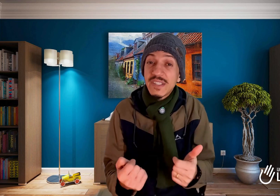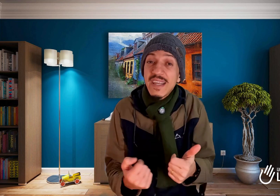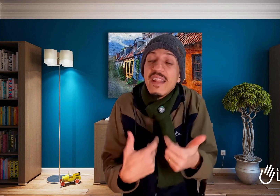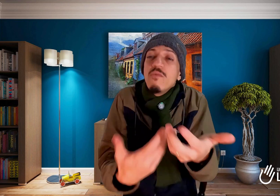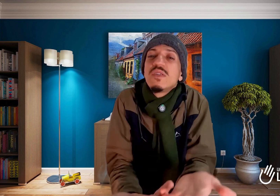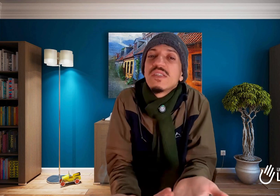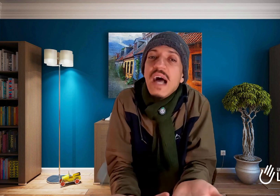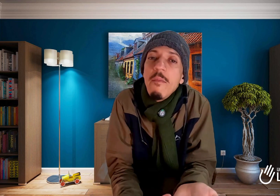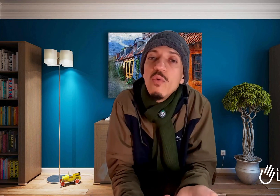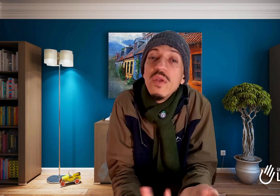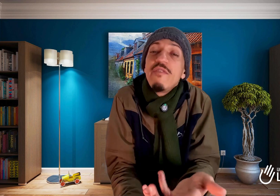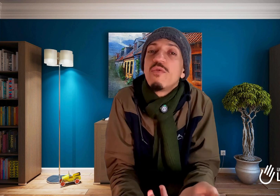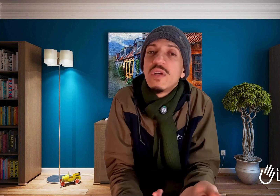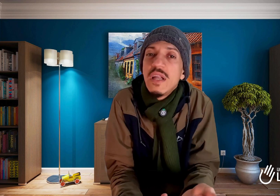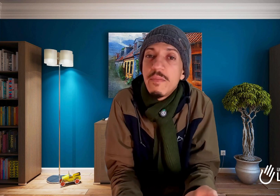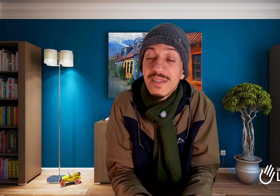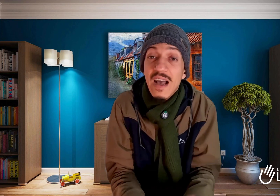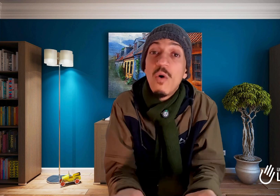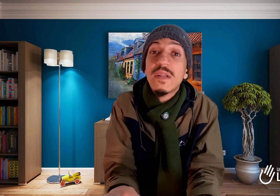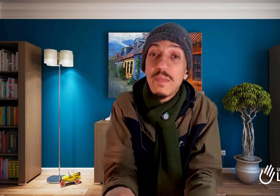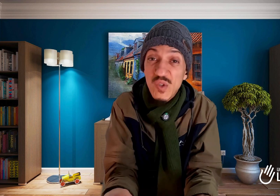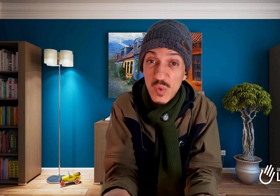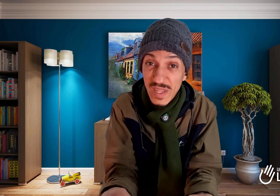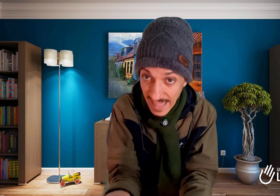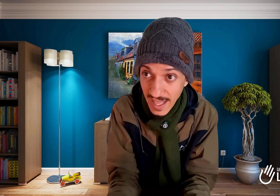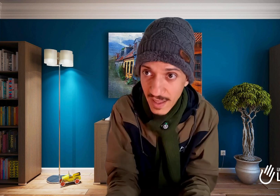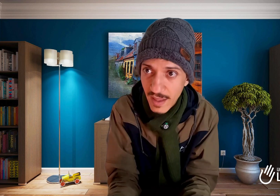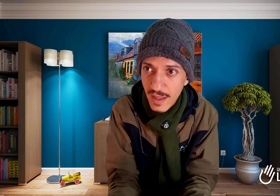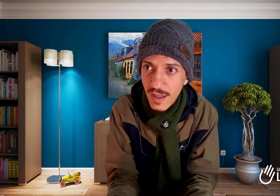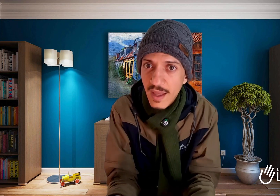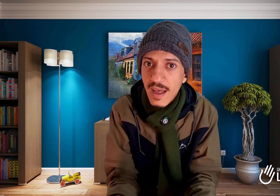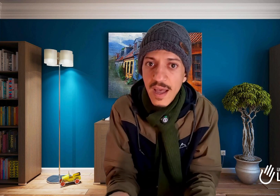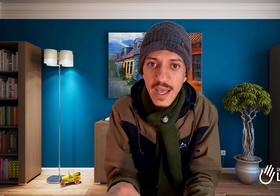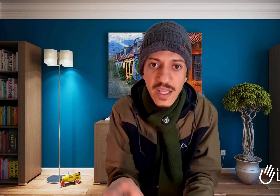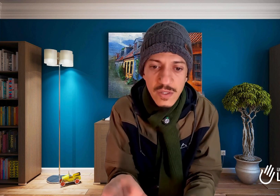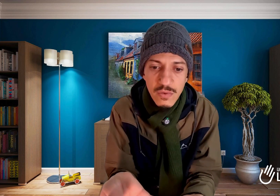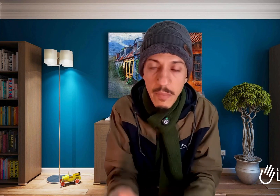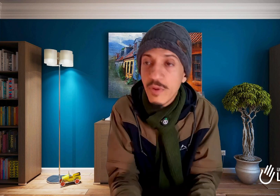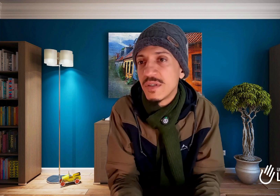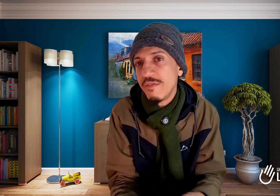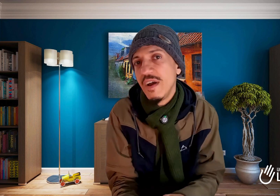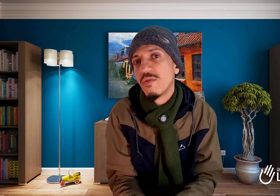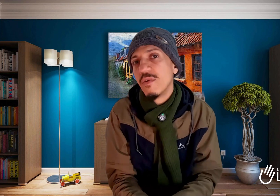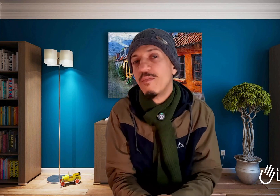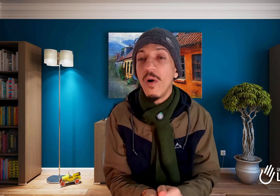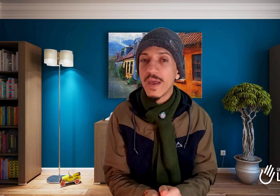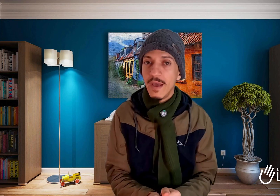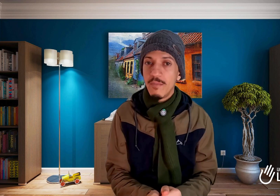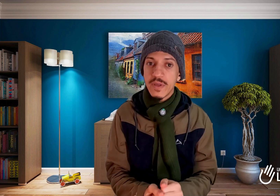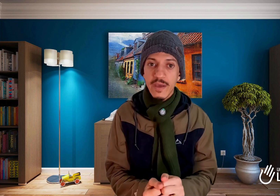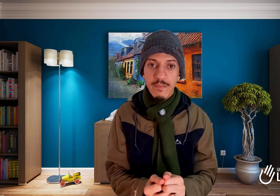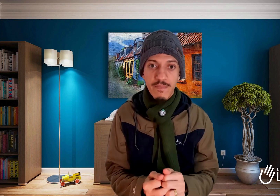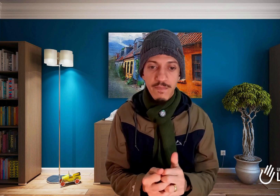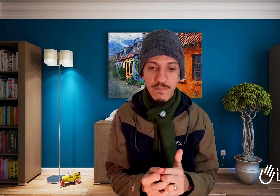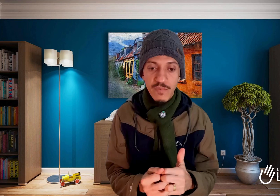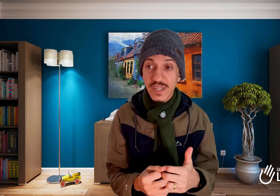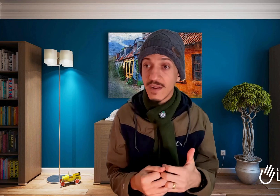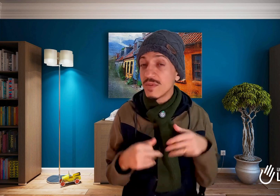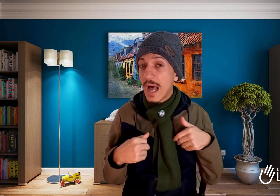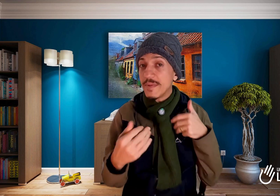não sabe o nível de Libras que a outra pessoa tem, isso é muito desafiador. Por quê? Porque você não sabe se aquilo